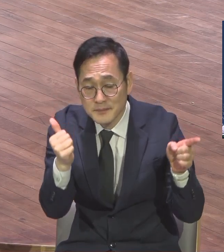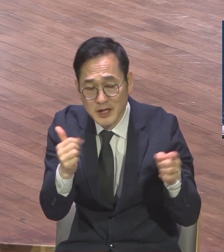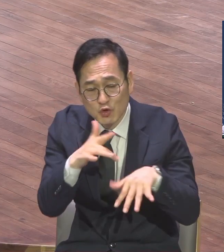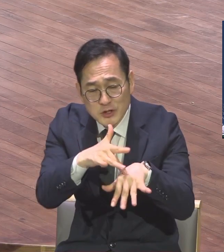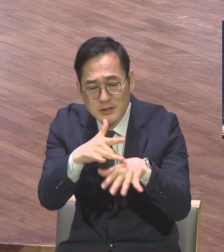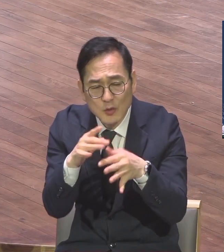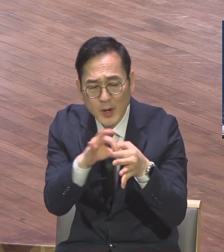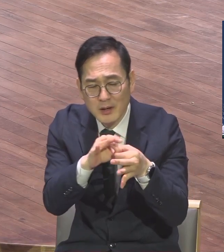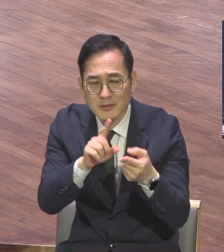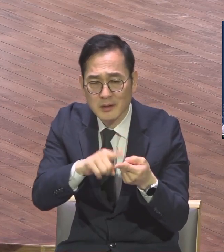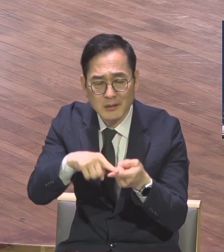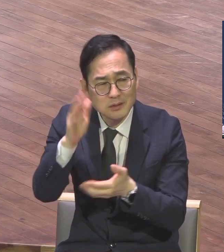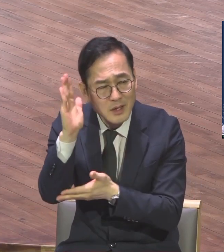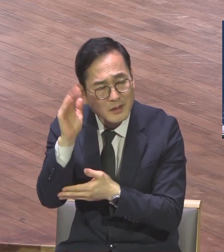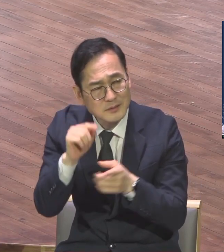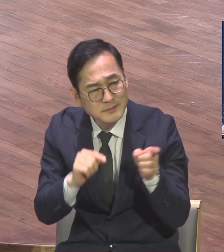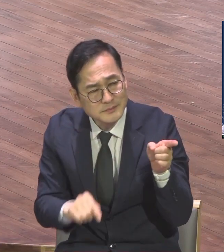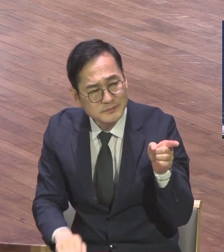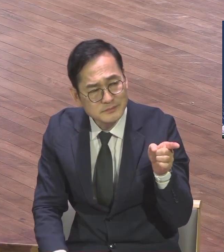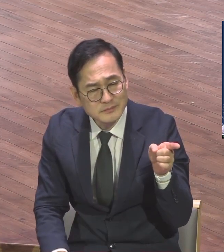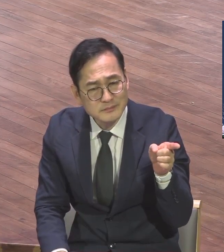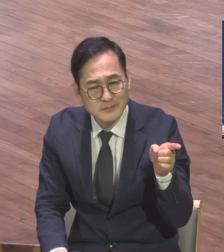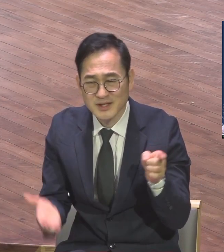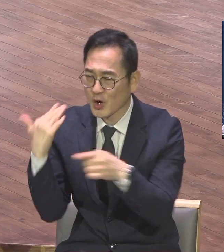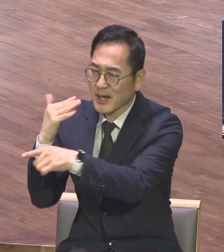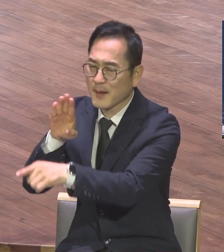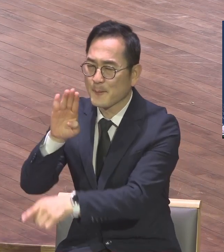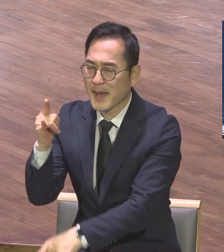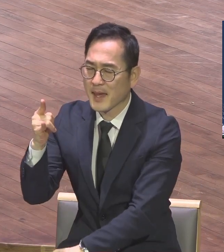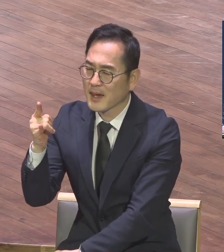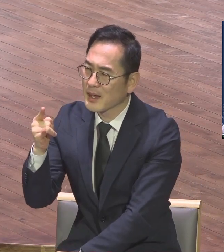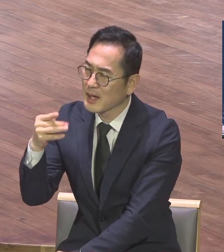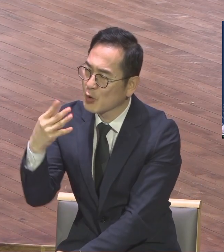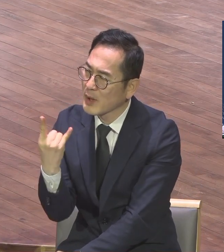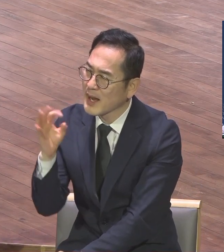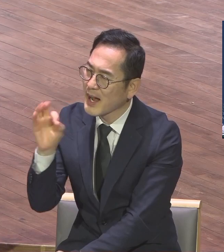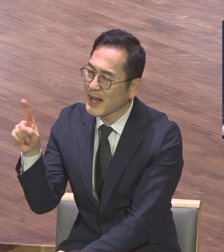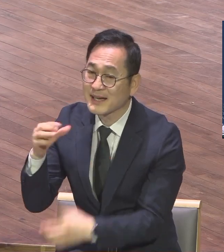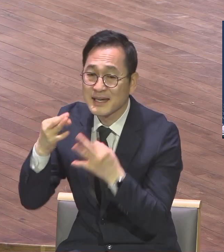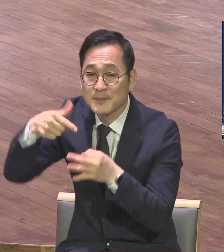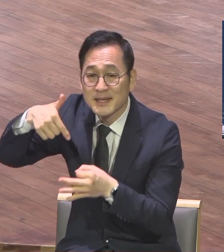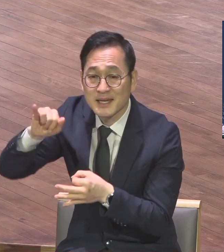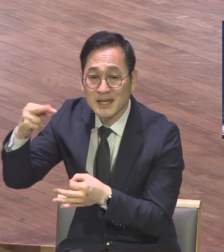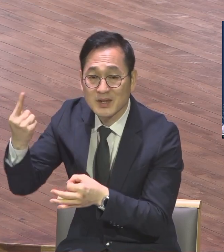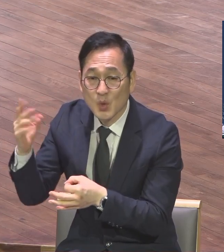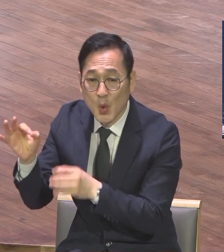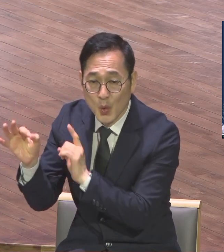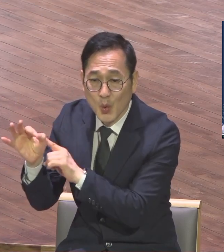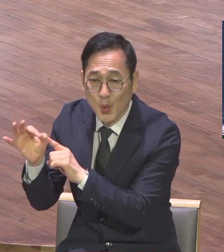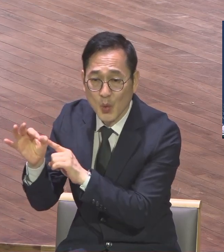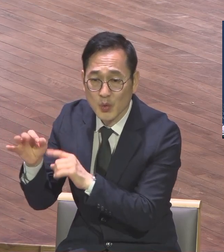해봤는데 베레아의 김기동 씨는 귀신의 존재를 불신자의 사후 영이라고 그래요.